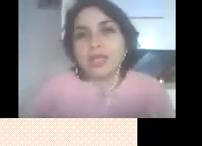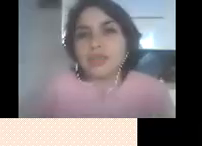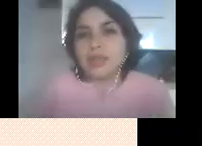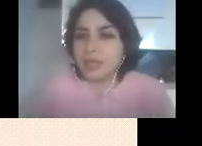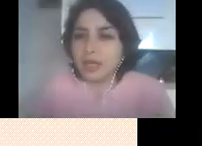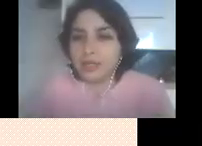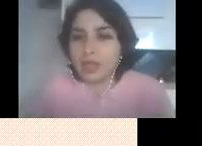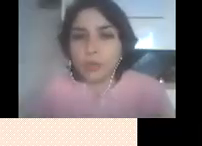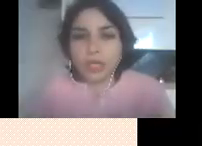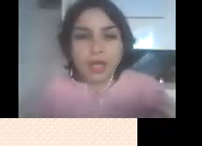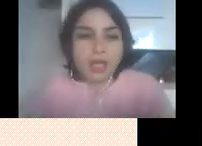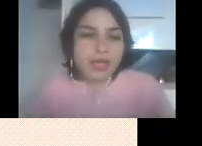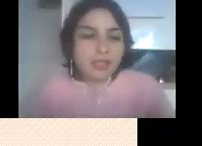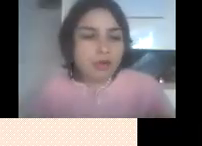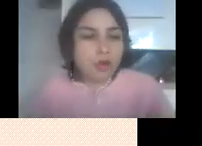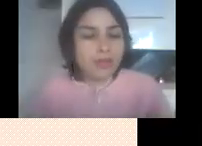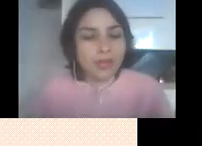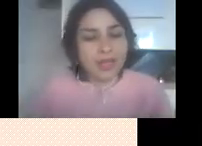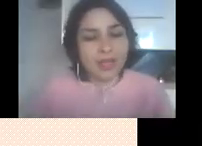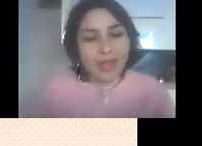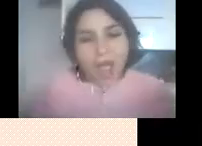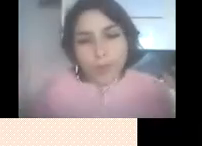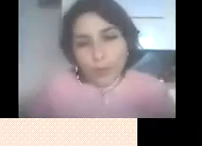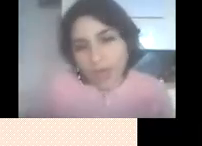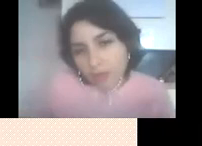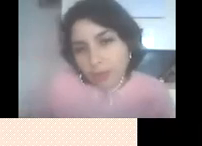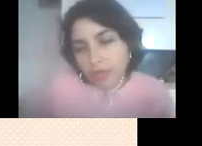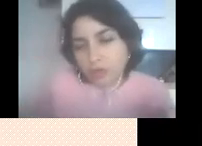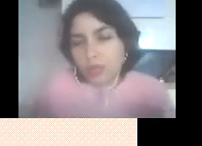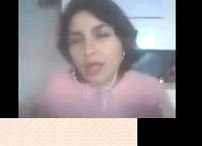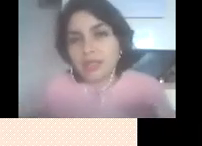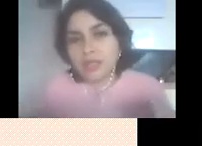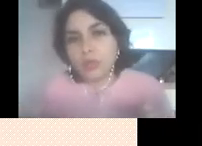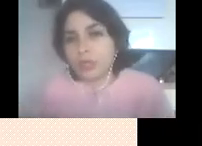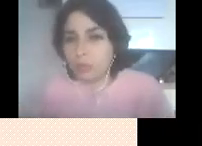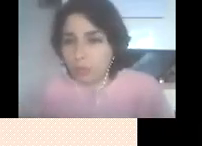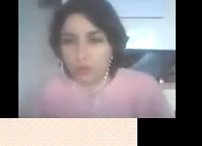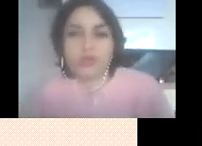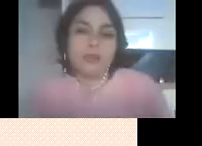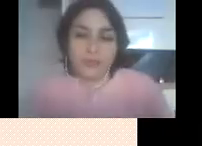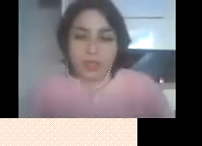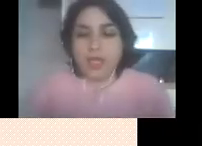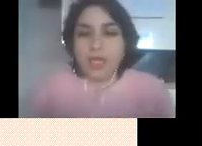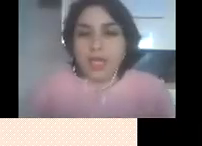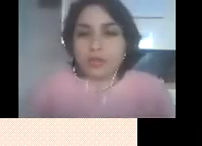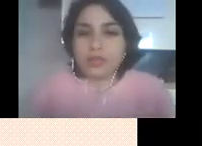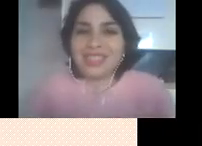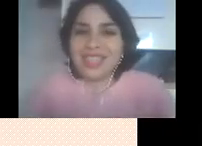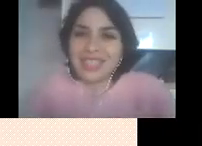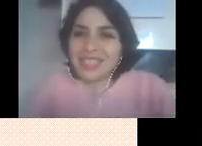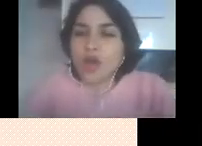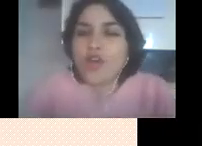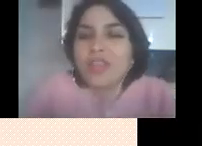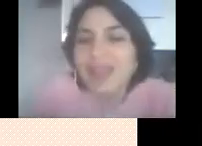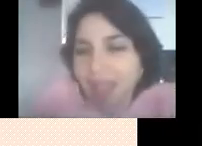mi casa! Y él decía, porque necesitaba unos materiales que fueran apropiados para construir la casa de su perrito Mamushka. Entonces,